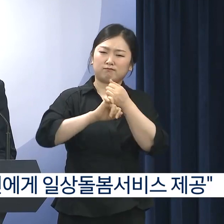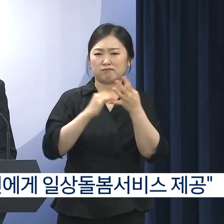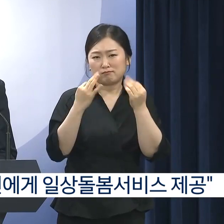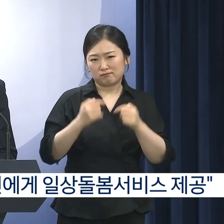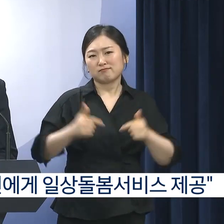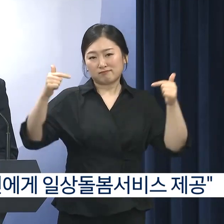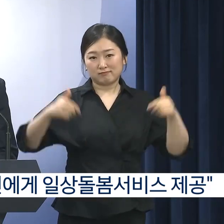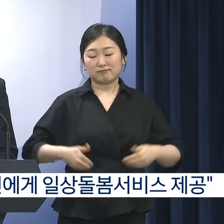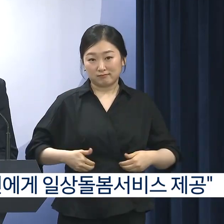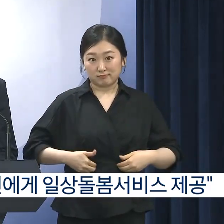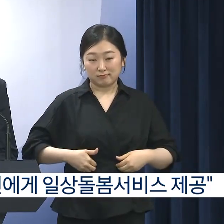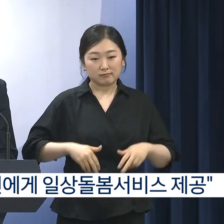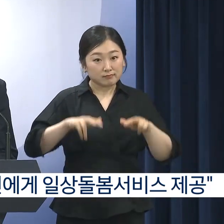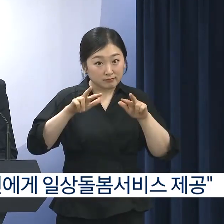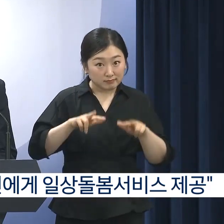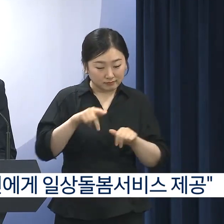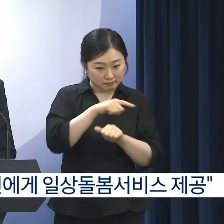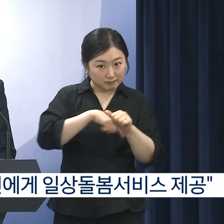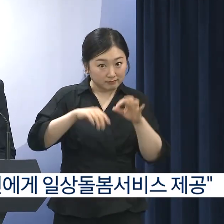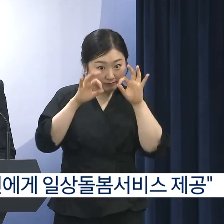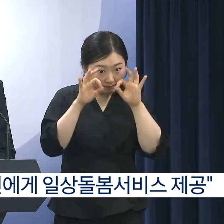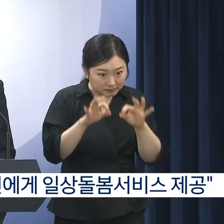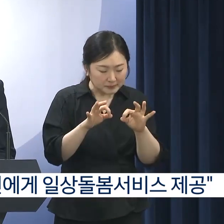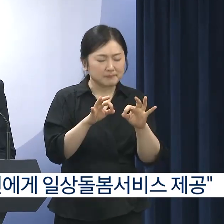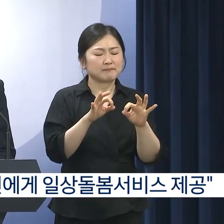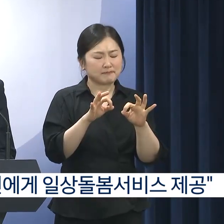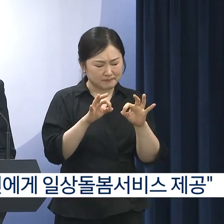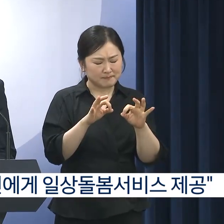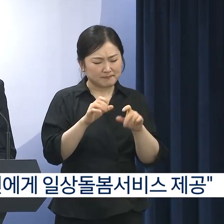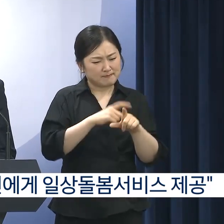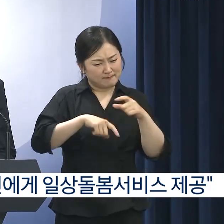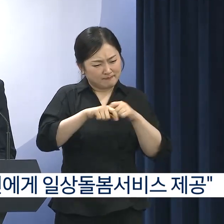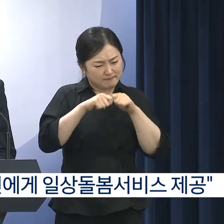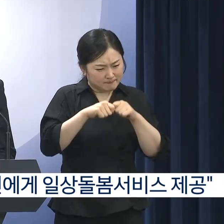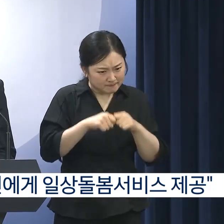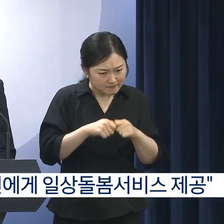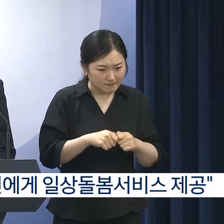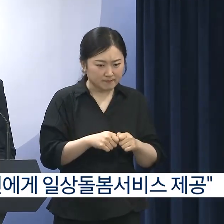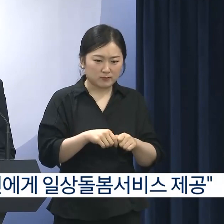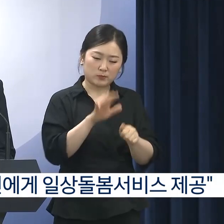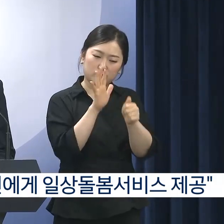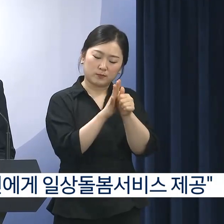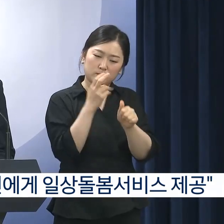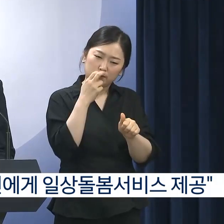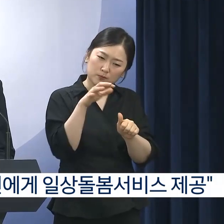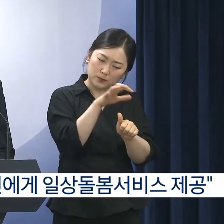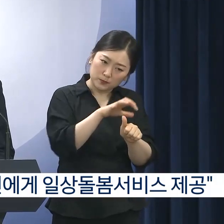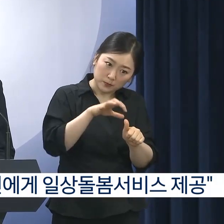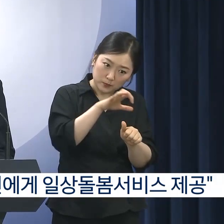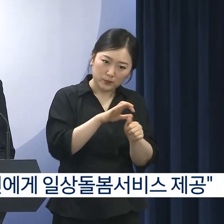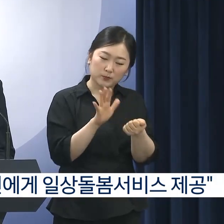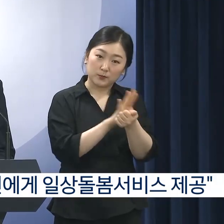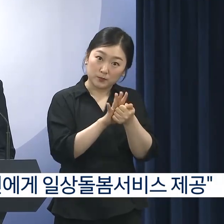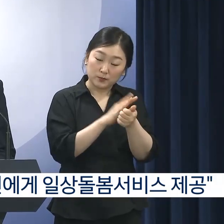사각지대를 해소하고 촘촘한 돌봄 체계를 마련해 돌봄 분야에 대한 고도화를 추진하도록